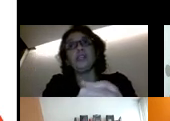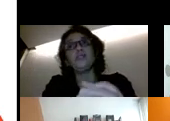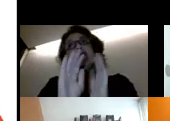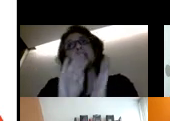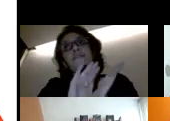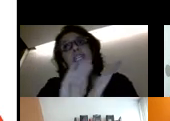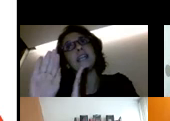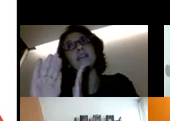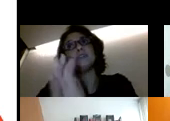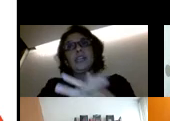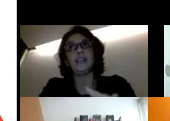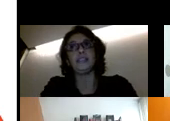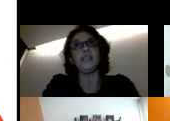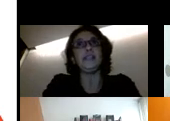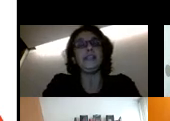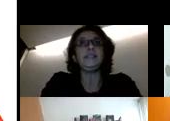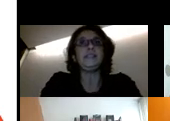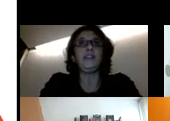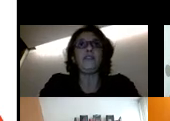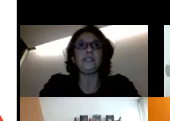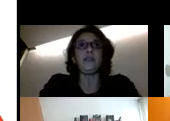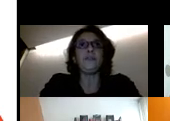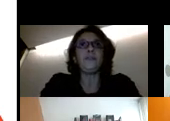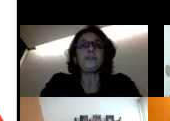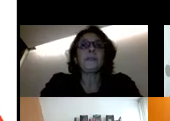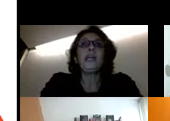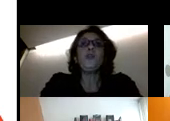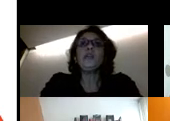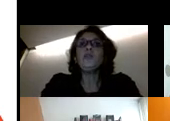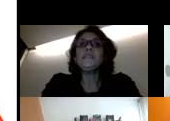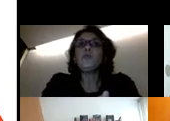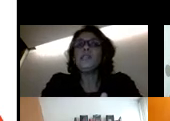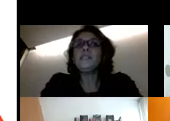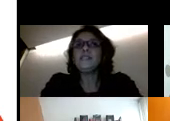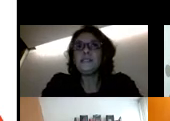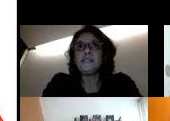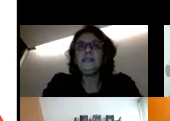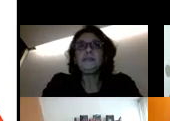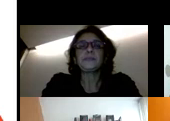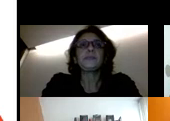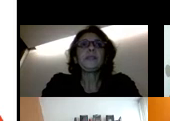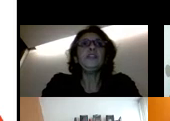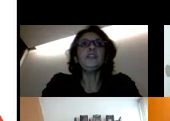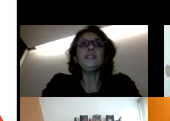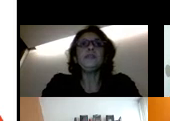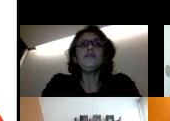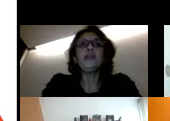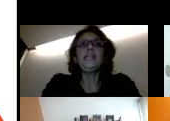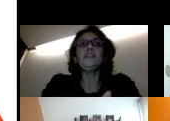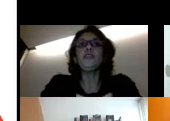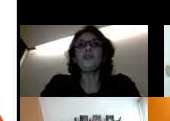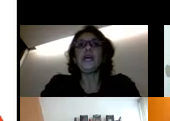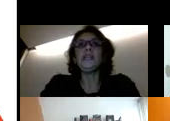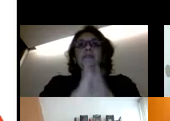de octavo, que son los de finales o cierre de ese ciclo básico. Luego, en una segunda instancia, lo que hicimos